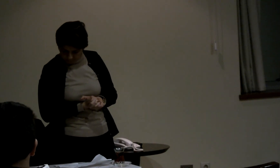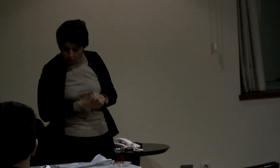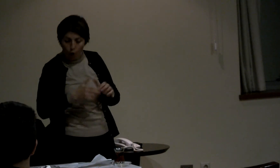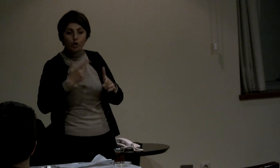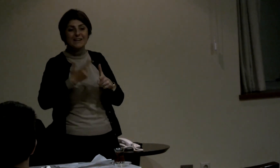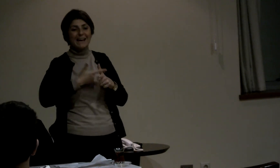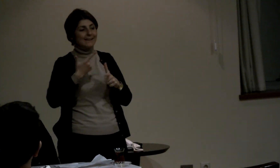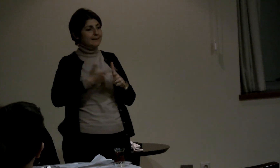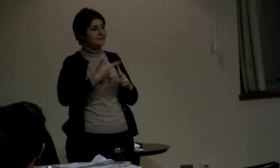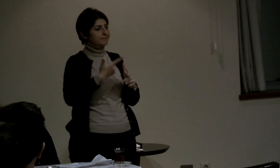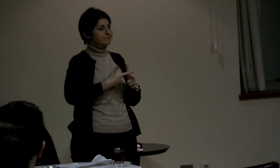Otel.